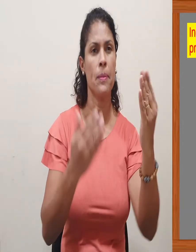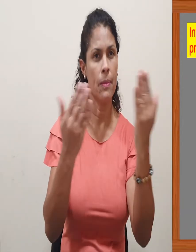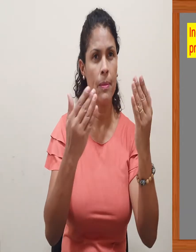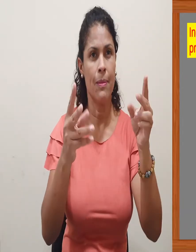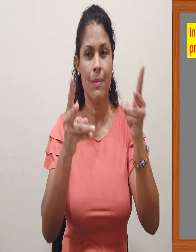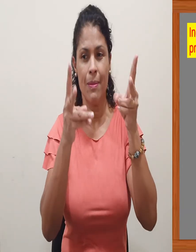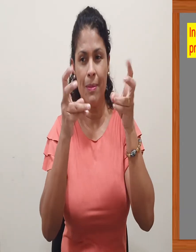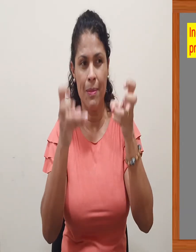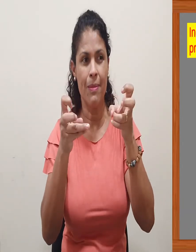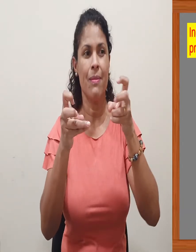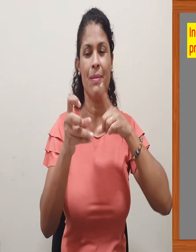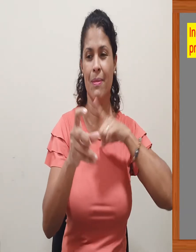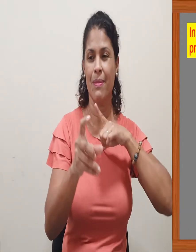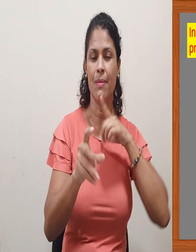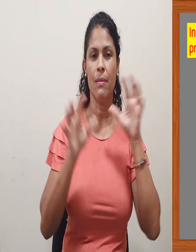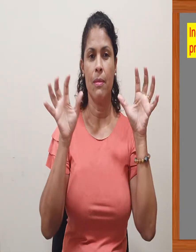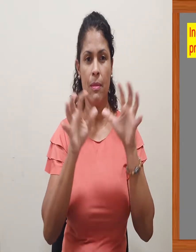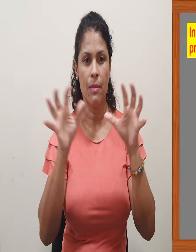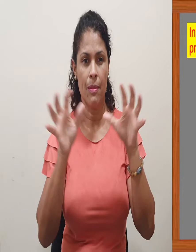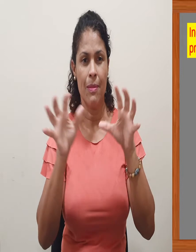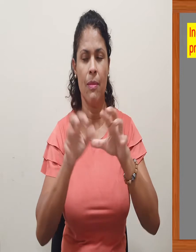316.280 e os óbitos de